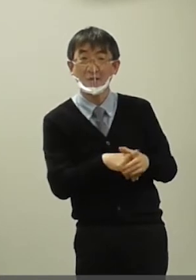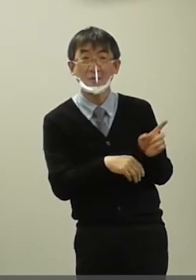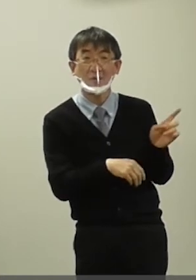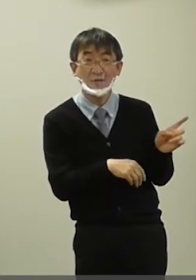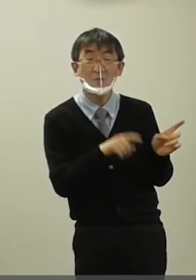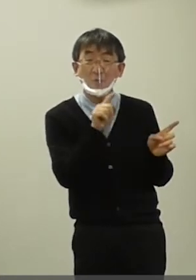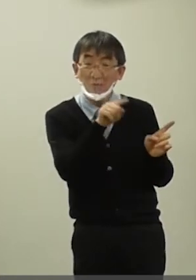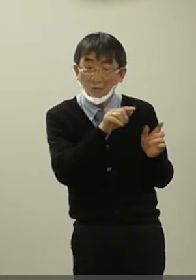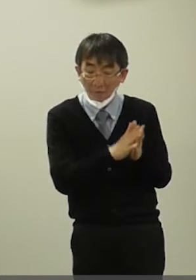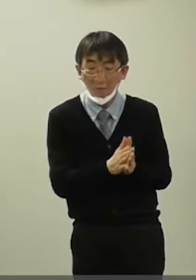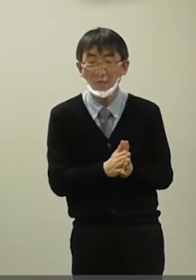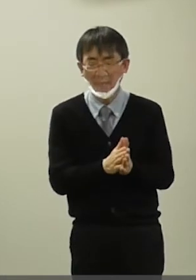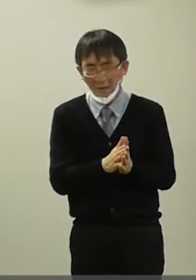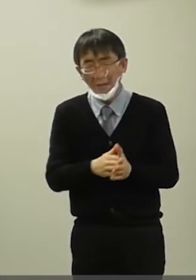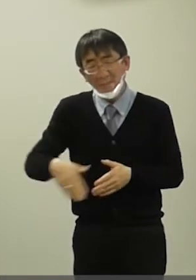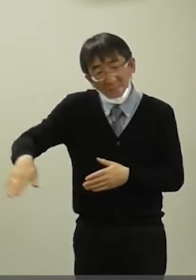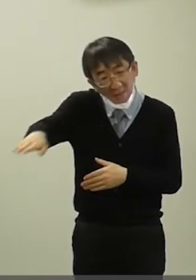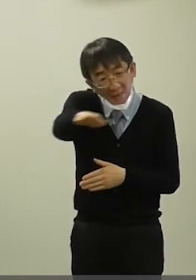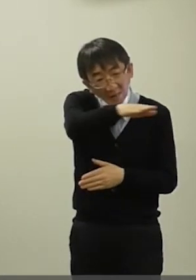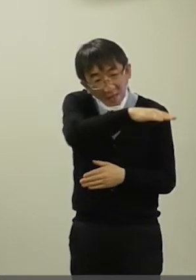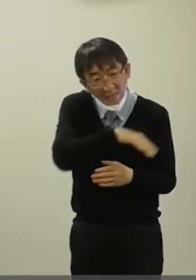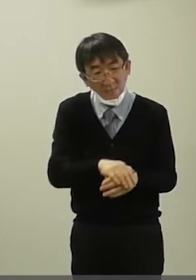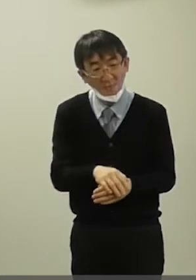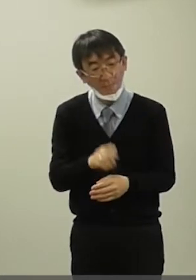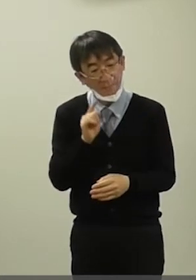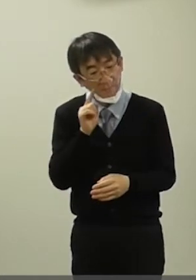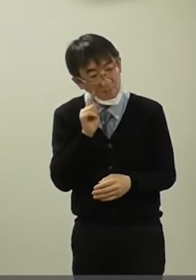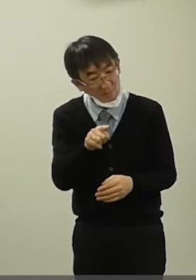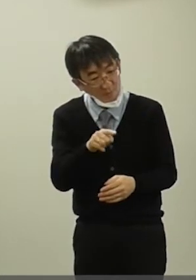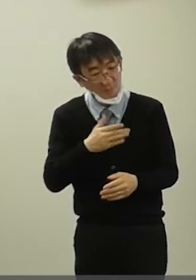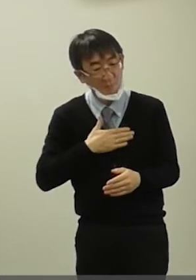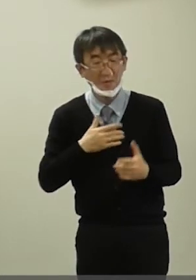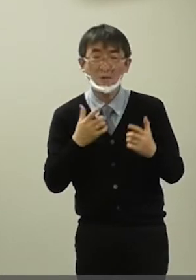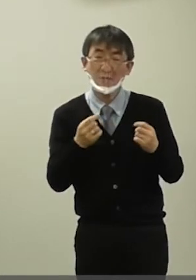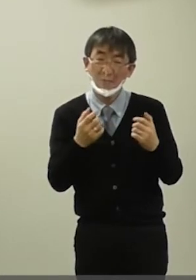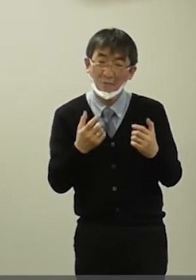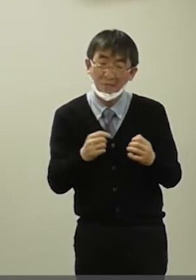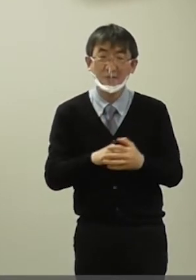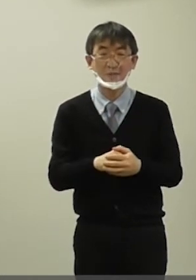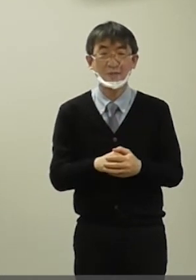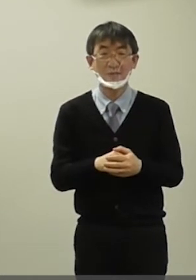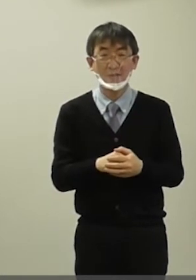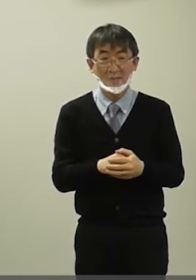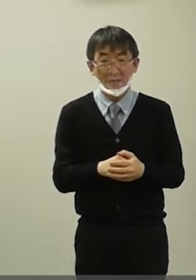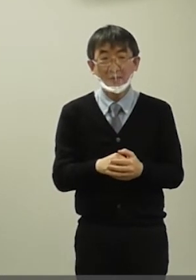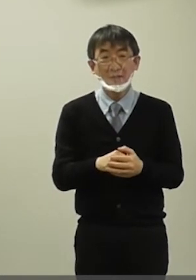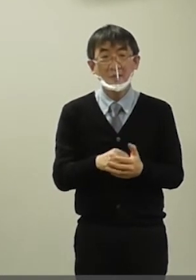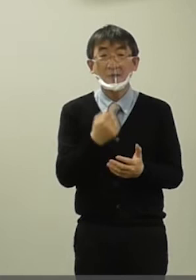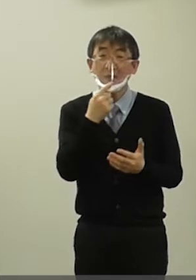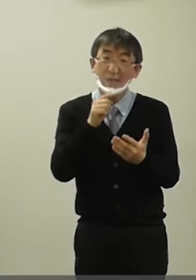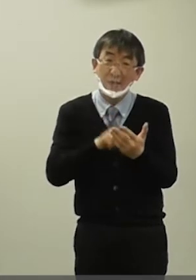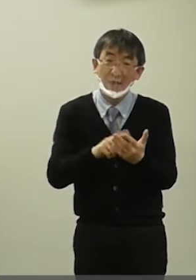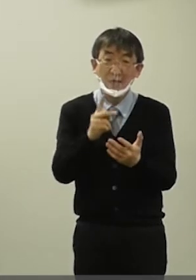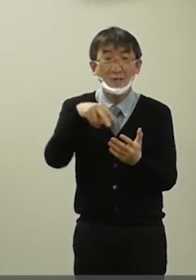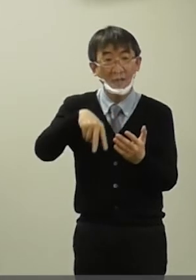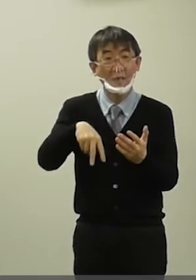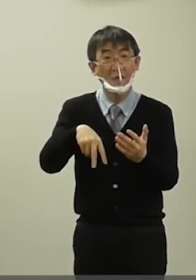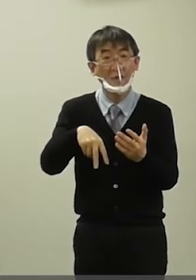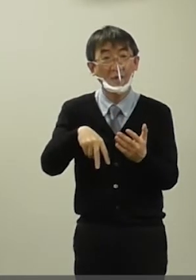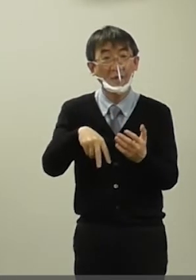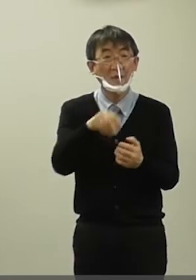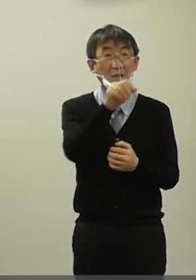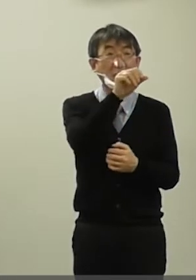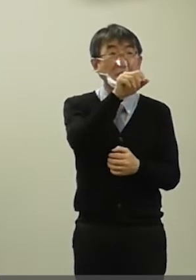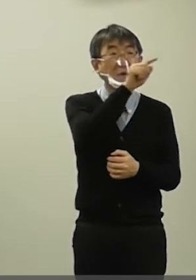改めてのすべての人により見やすく親しみやすい表彰するためひらがなを大きくし中心とした